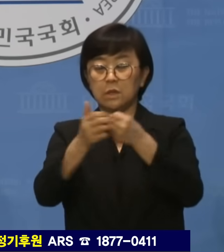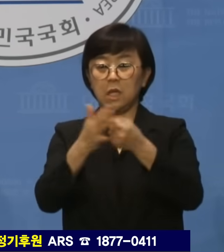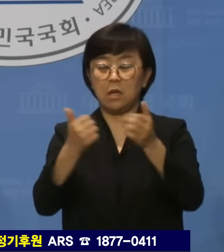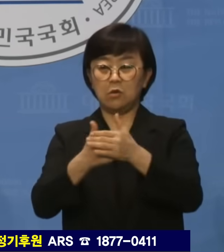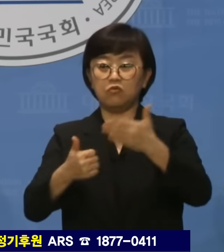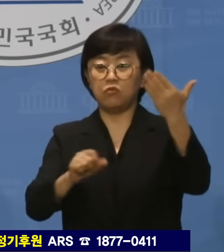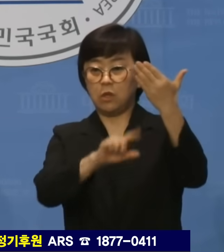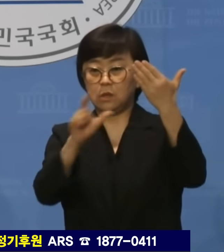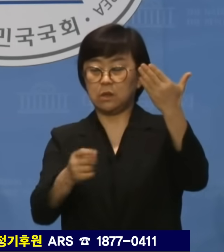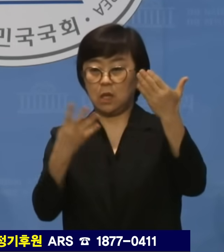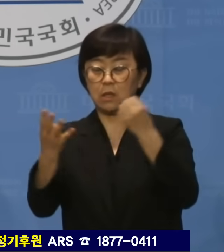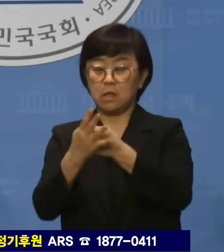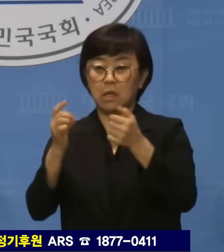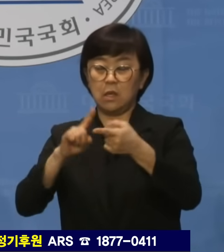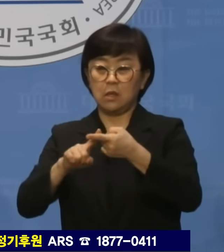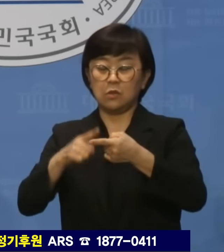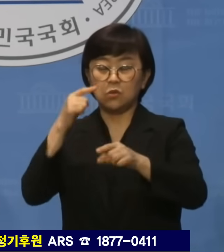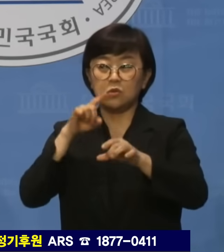9월 4일